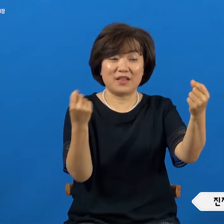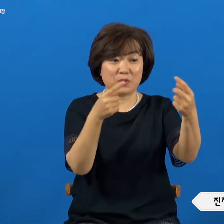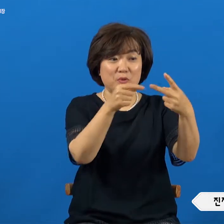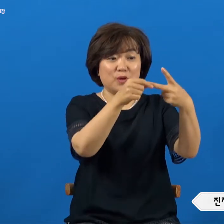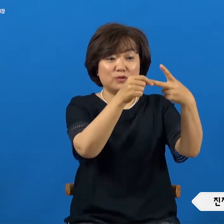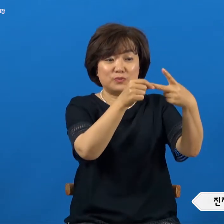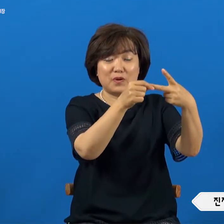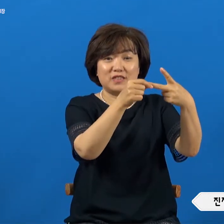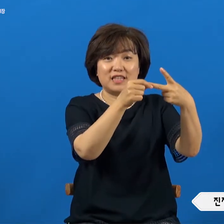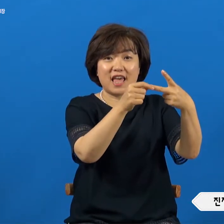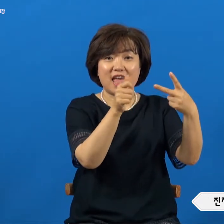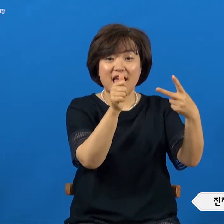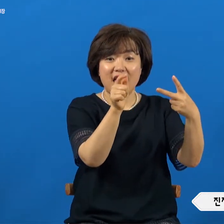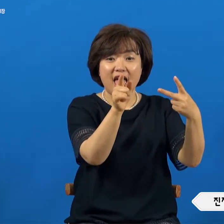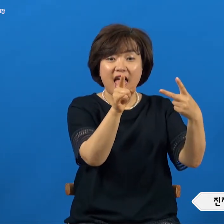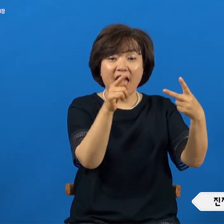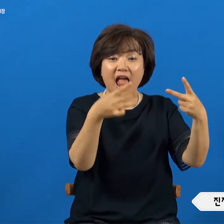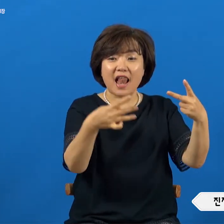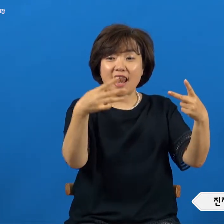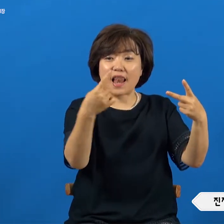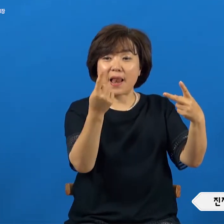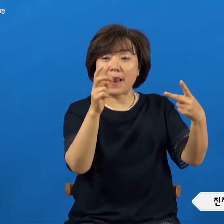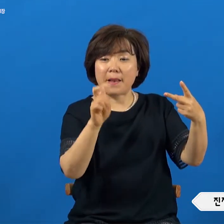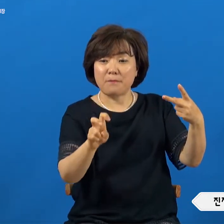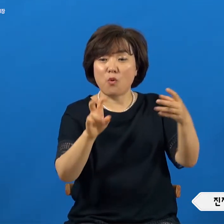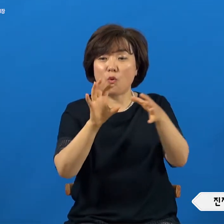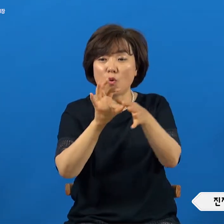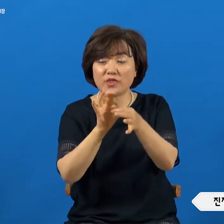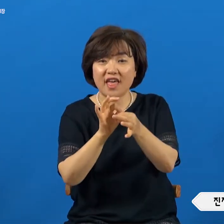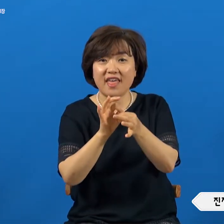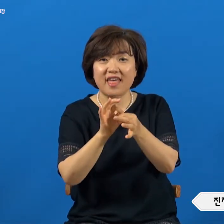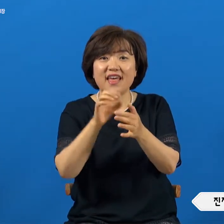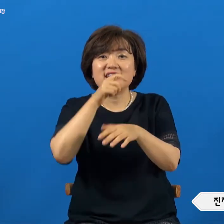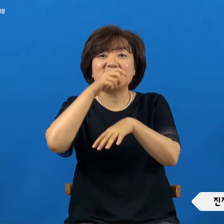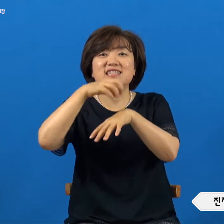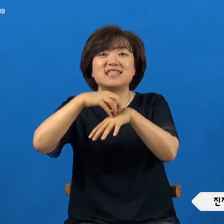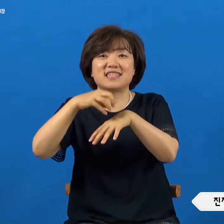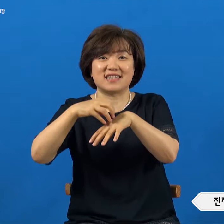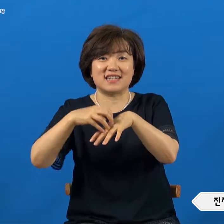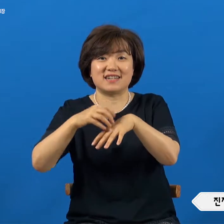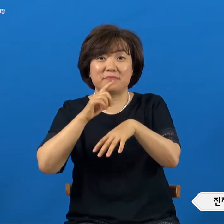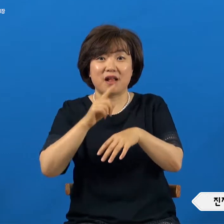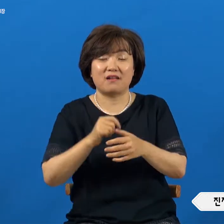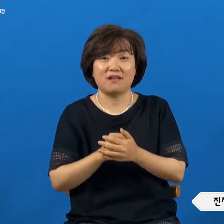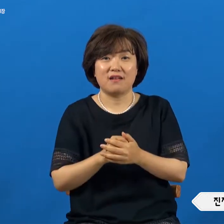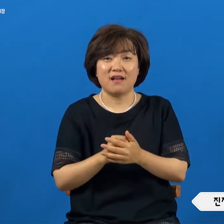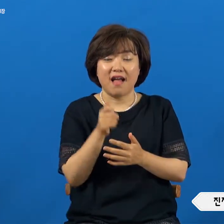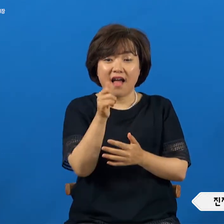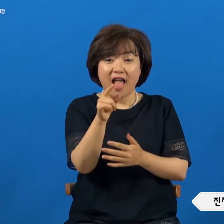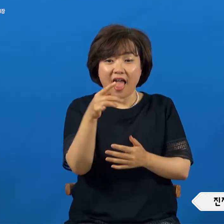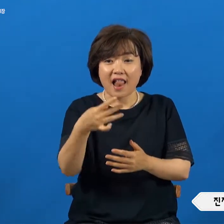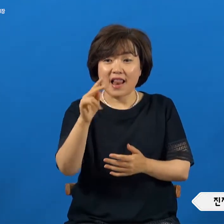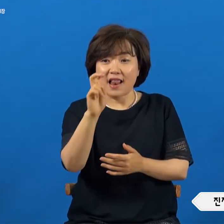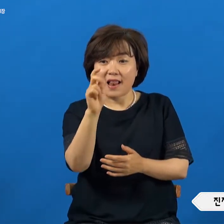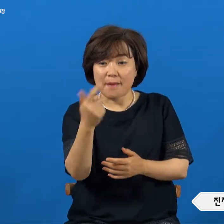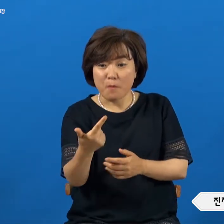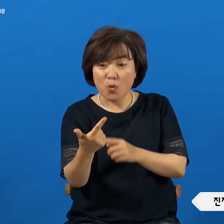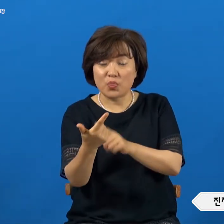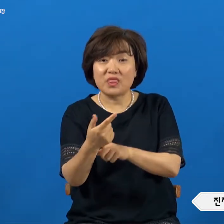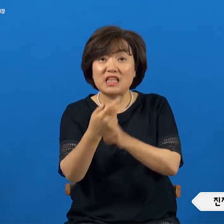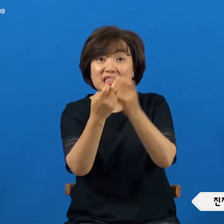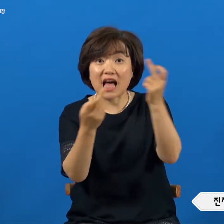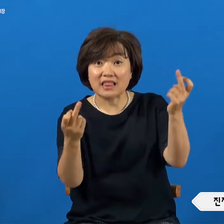이슬을 성경은 설명합니다. 이 헐몬 산은 높은 산을 이야기합니다.